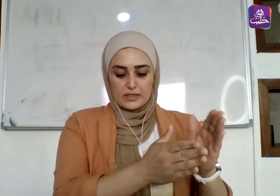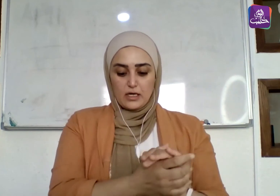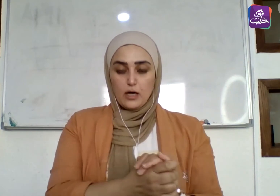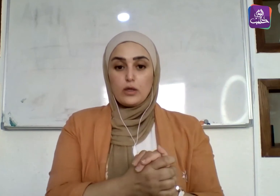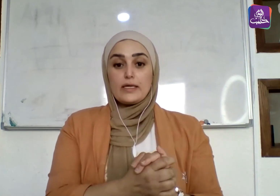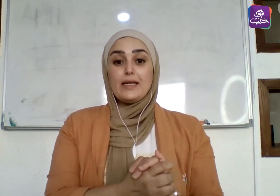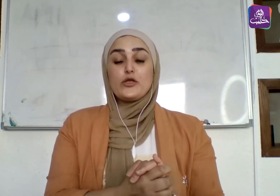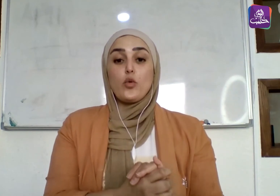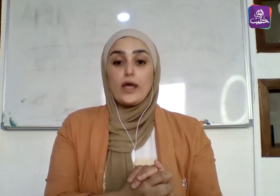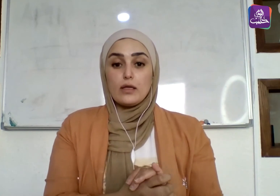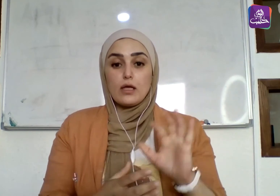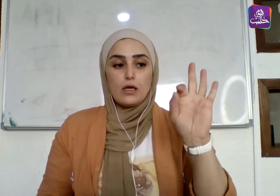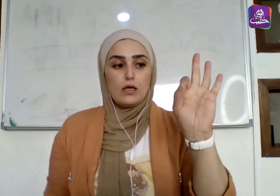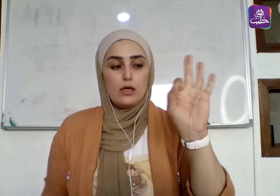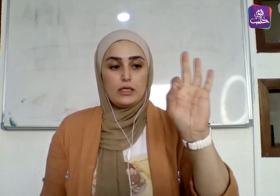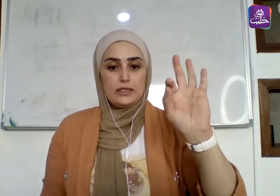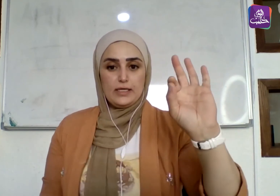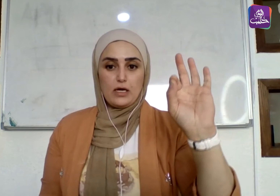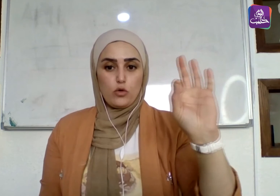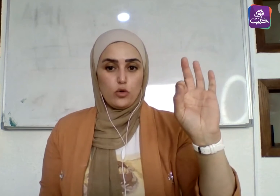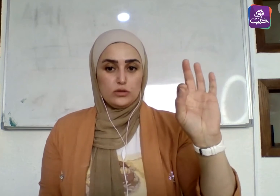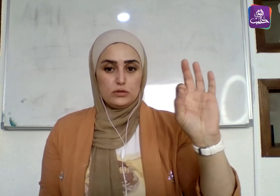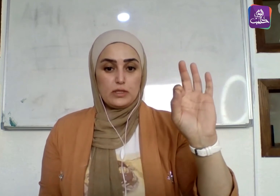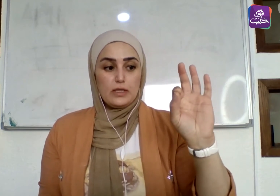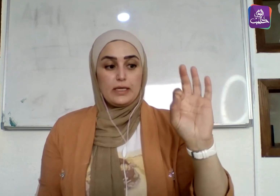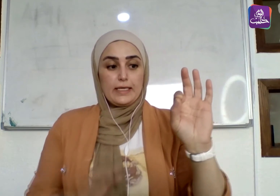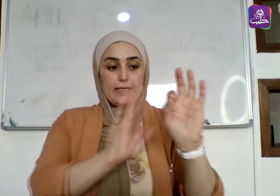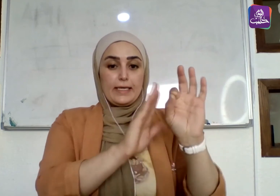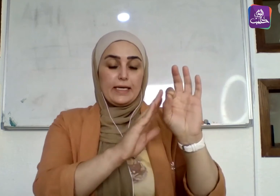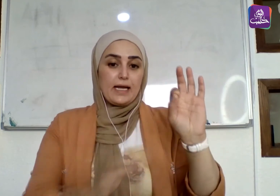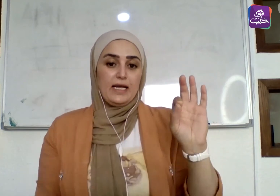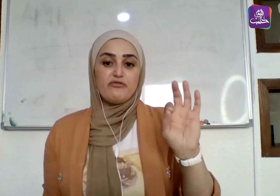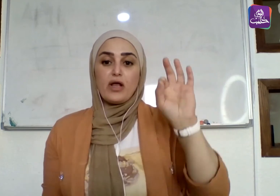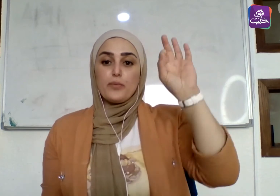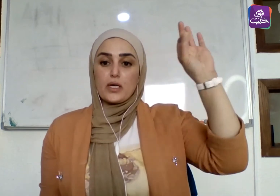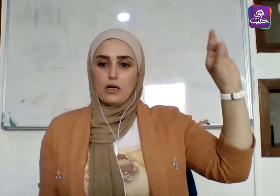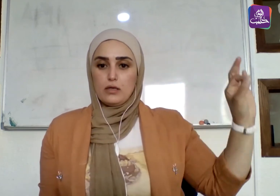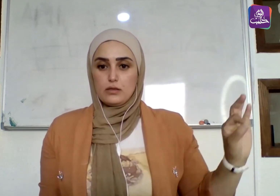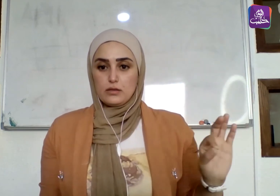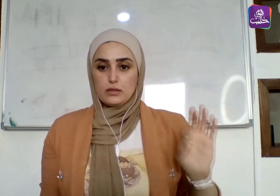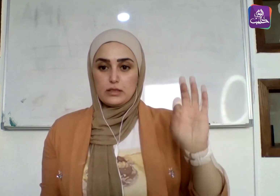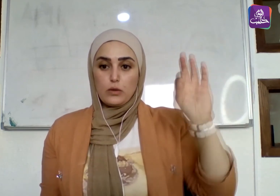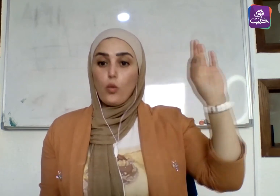بعديها كلمة وين، ايدنا هون، ايدنا رح نلفها لبرا،